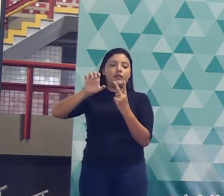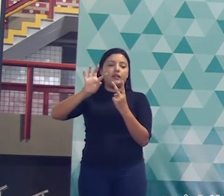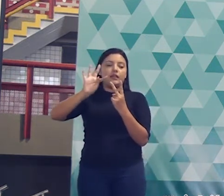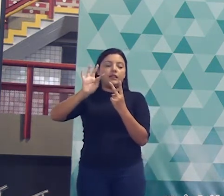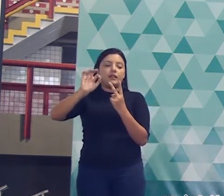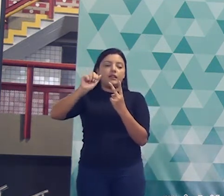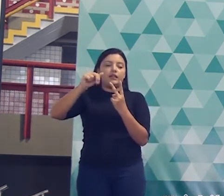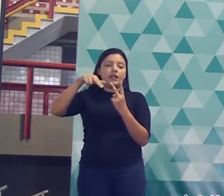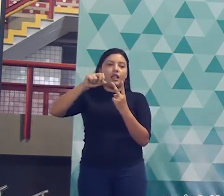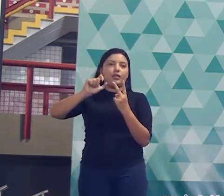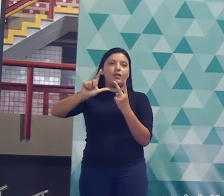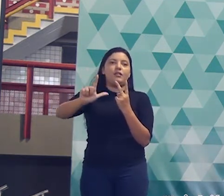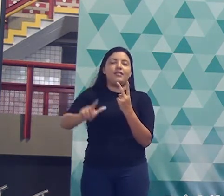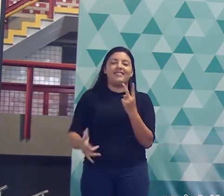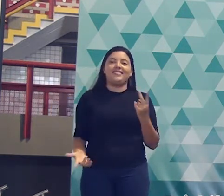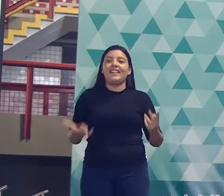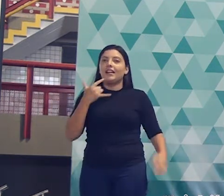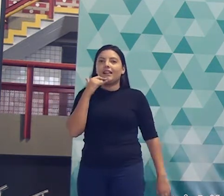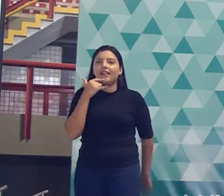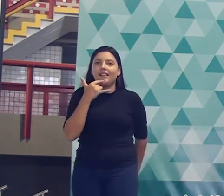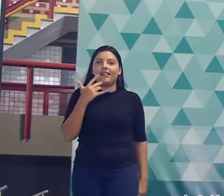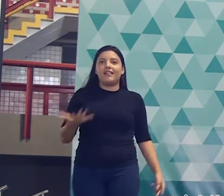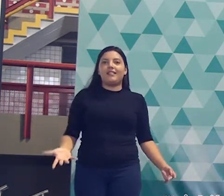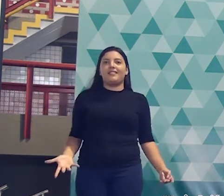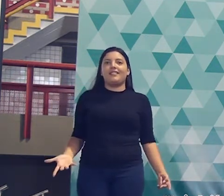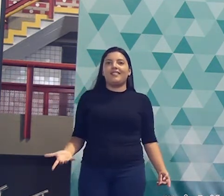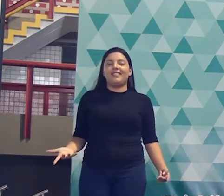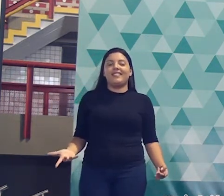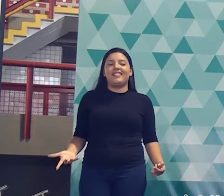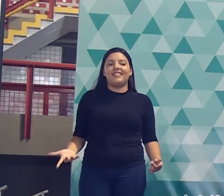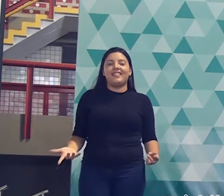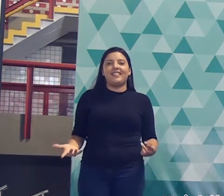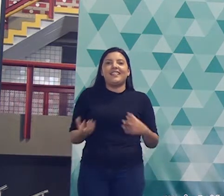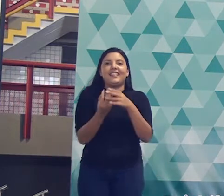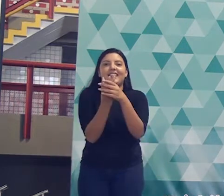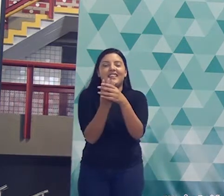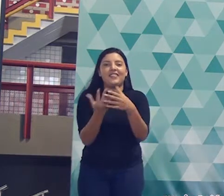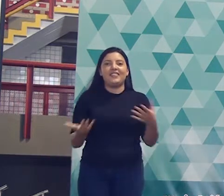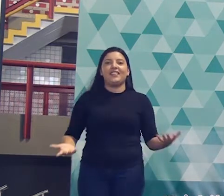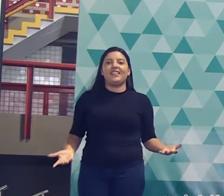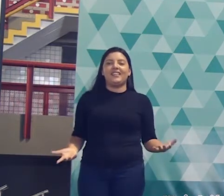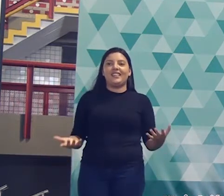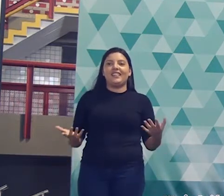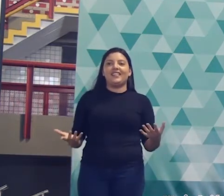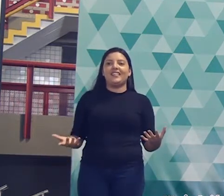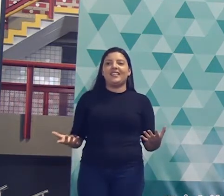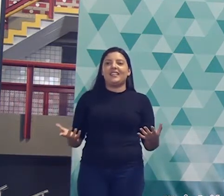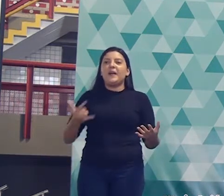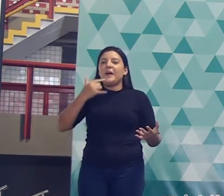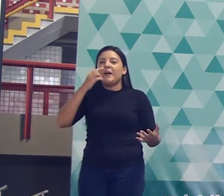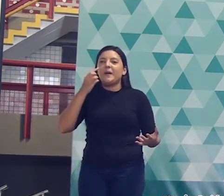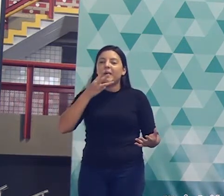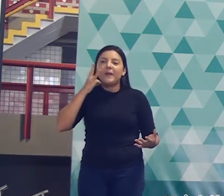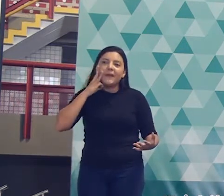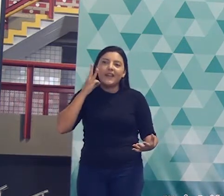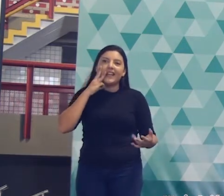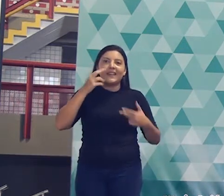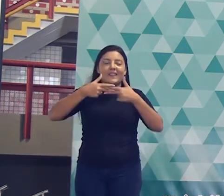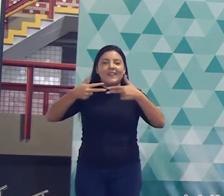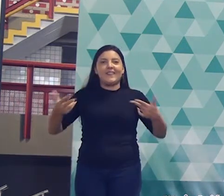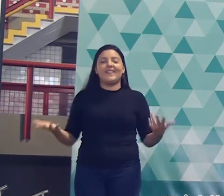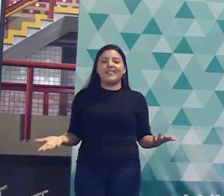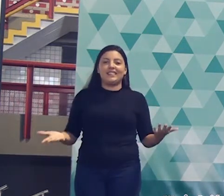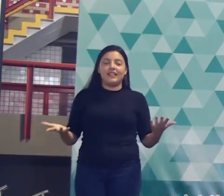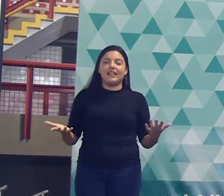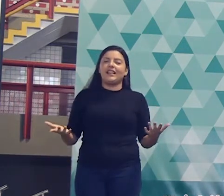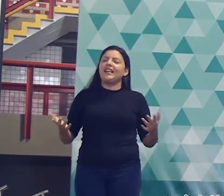foi pioca. Foi, deixa eu ver, sei lá, cerveja. Foi um destilado. Não importa